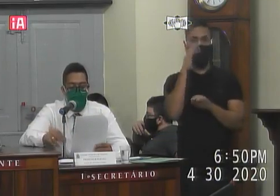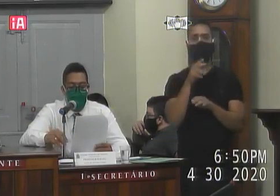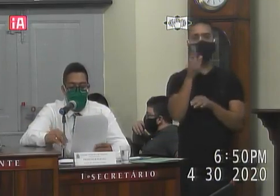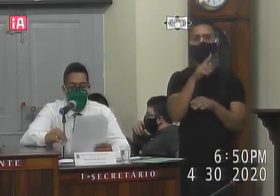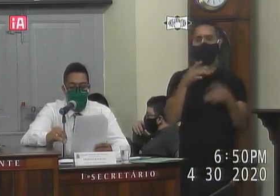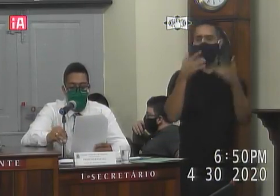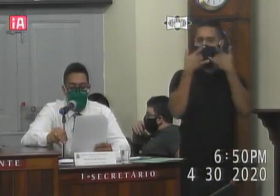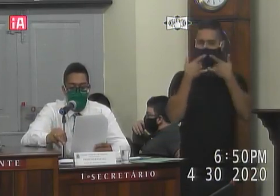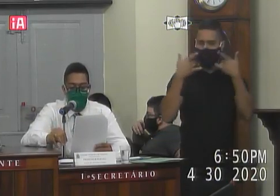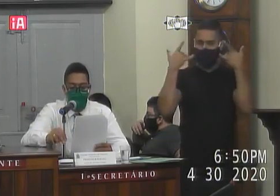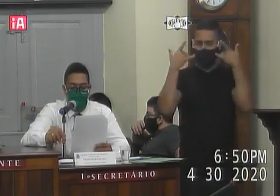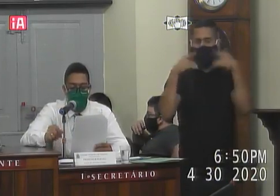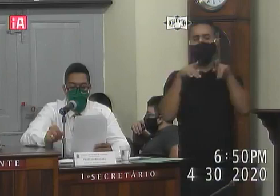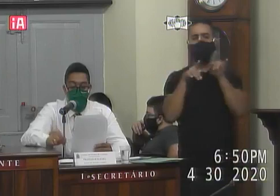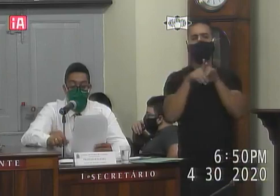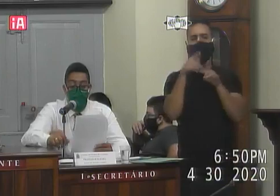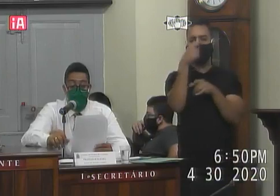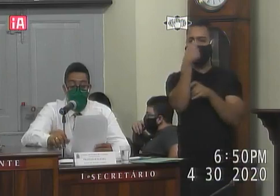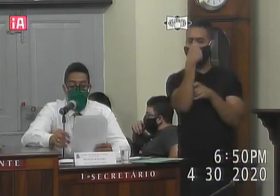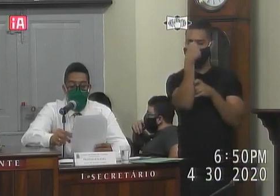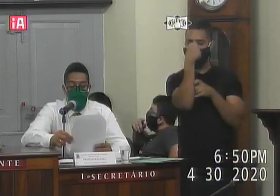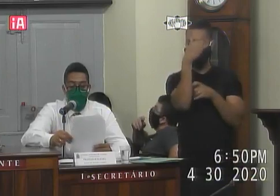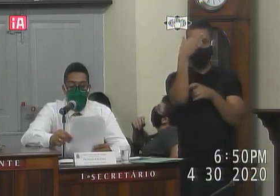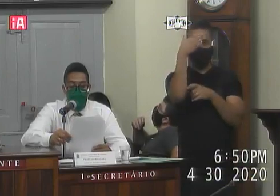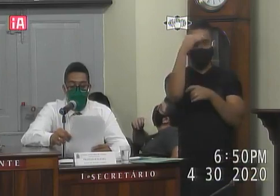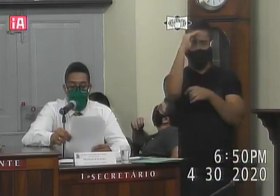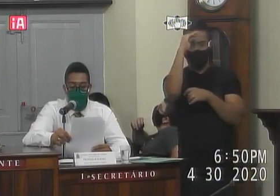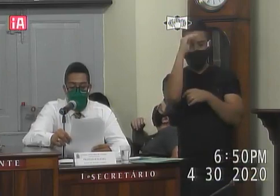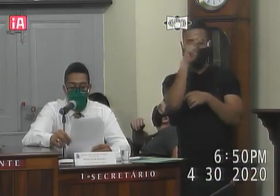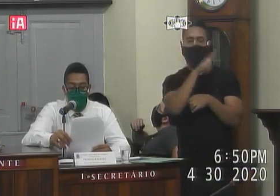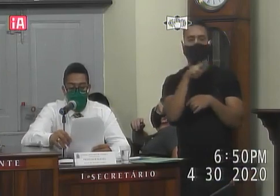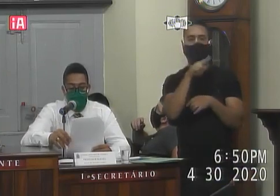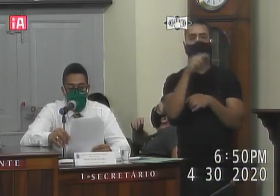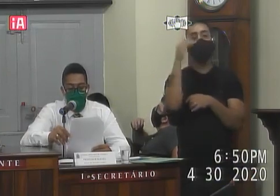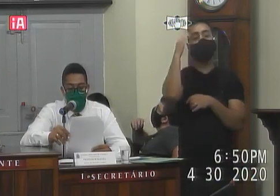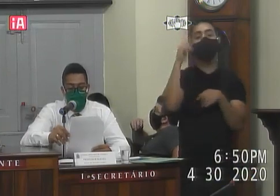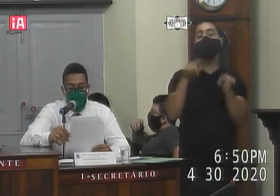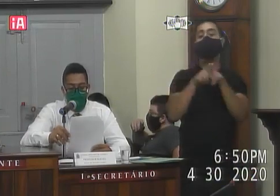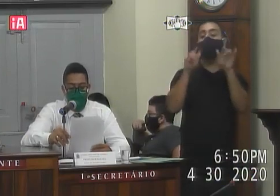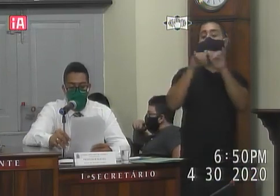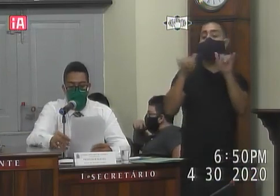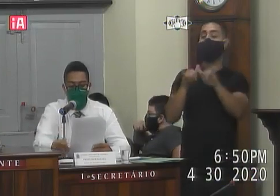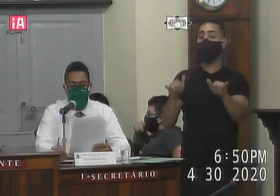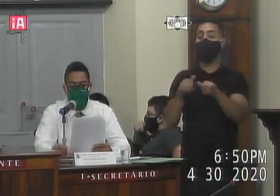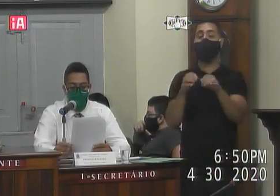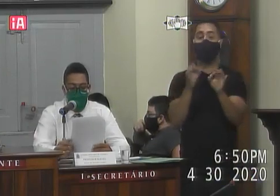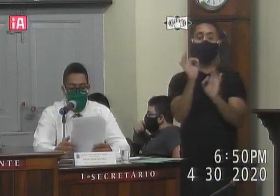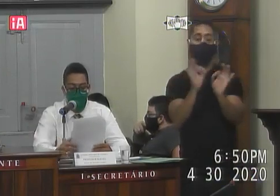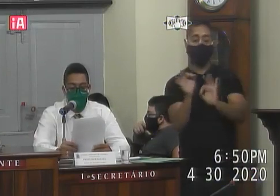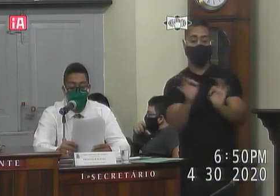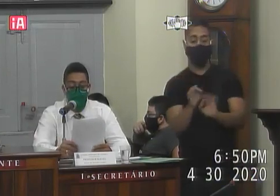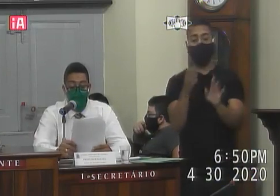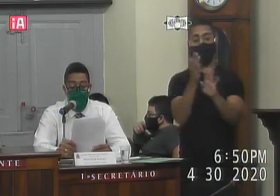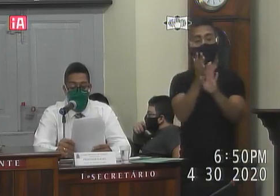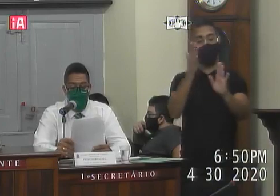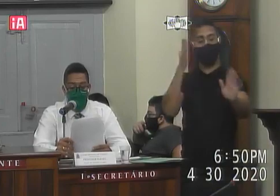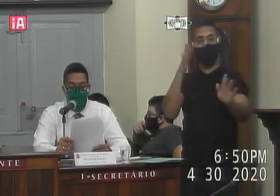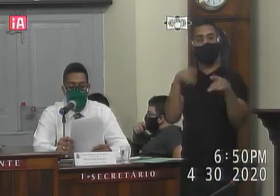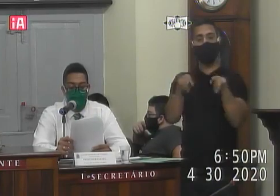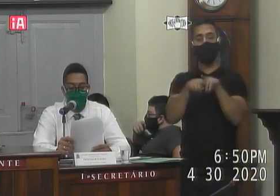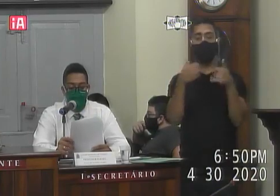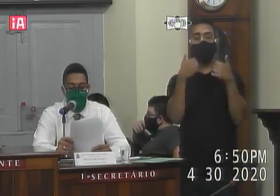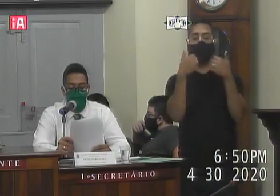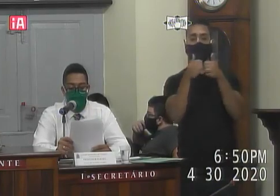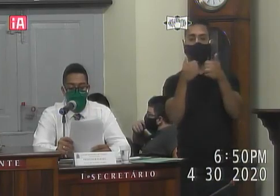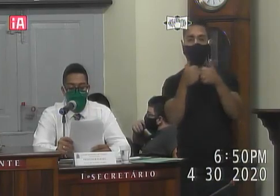com máscara e termômetro digital para uso à distância, para orientação e organização das filas de acesso aos ônibus e auxílio